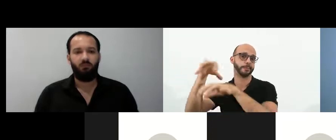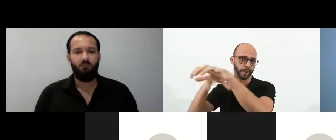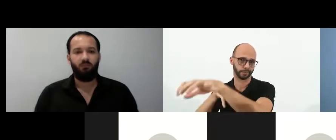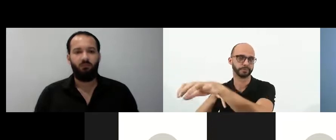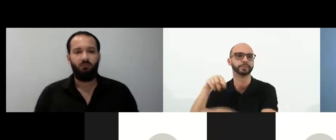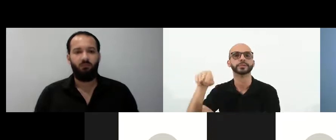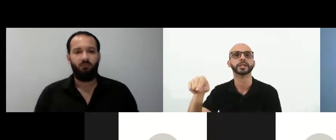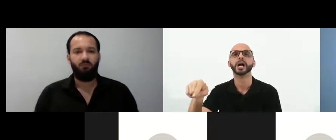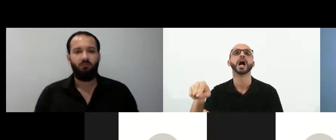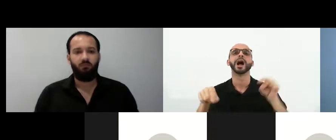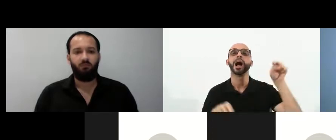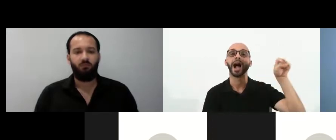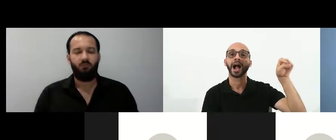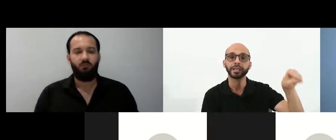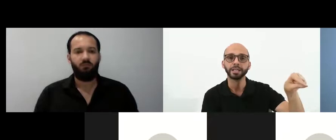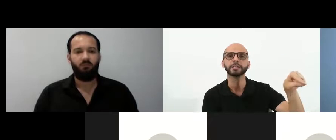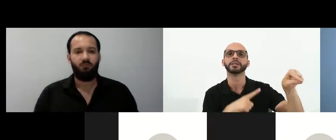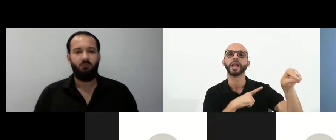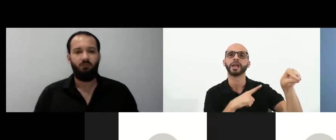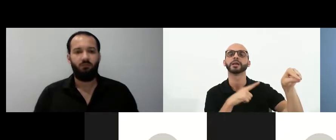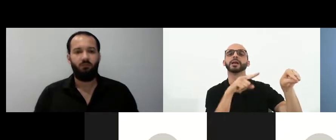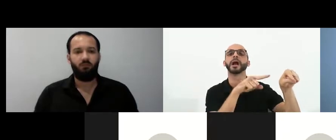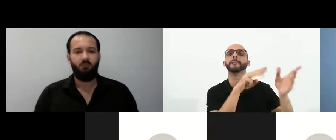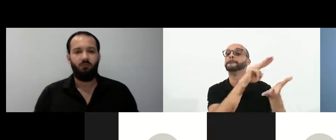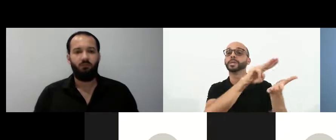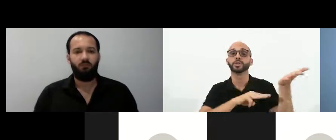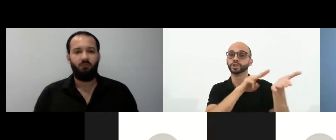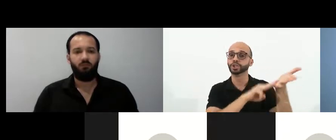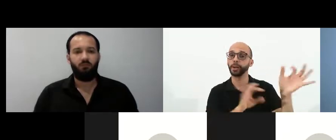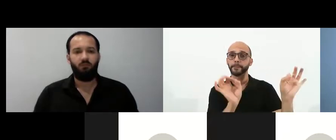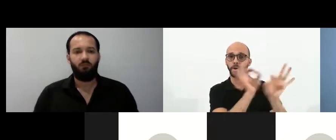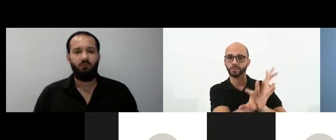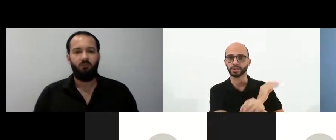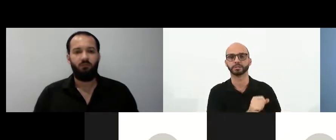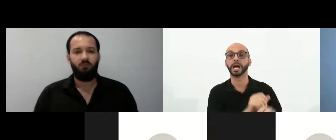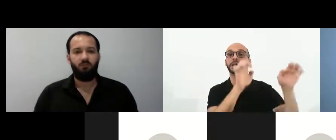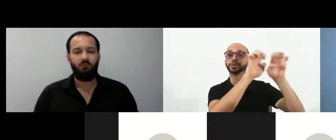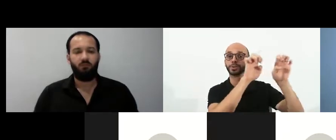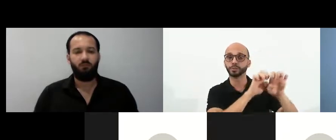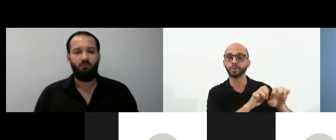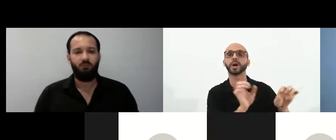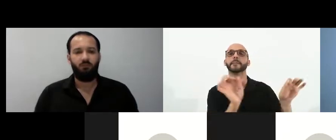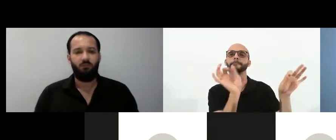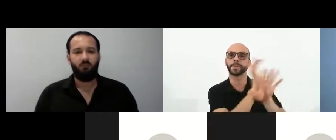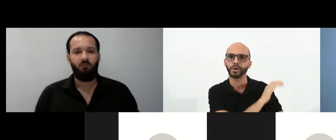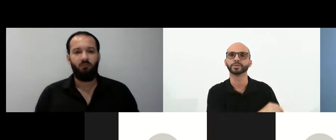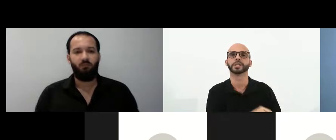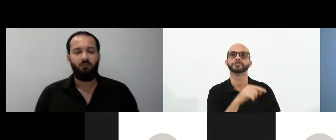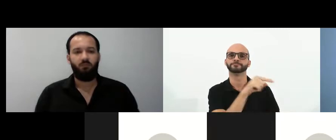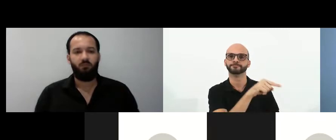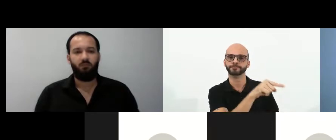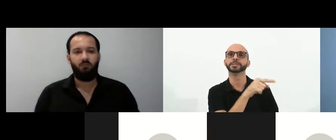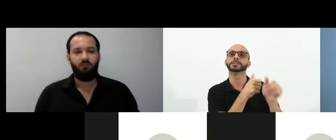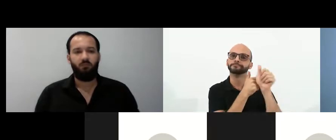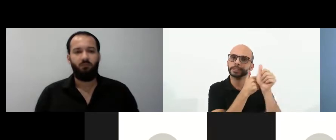remoto, ok? O que seria? Né? Na modalidade à distância, a metodologia é pronta,